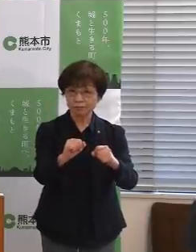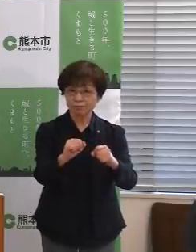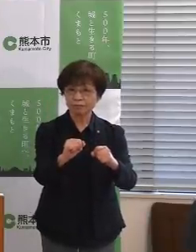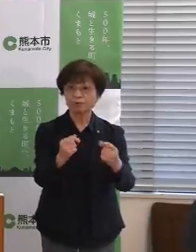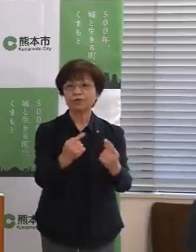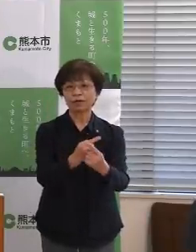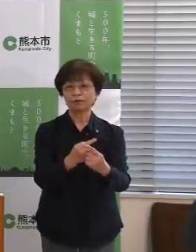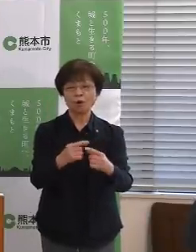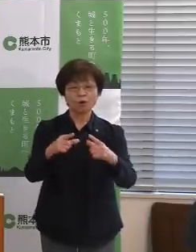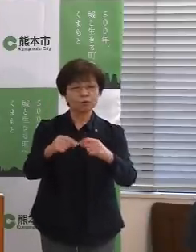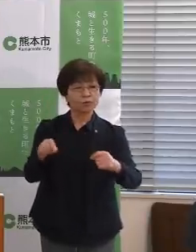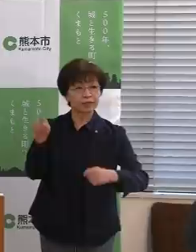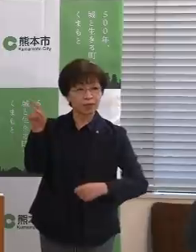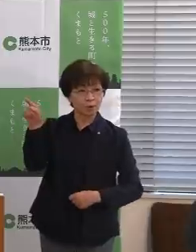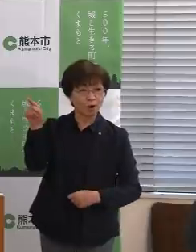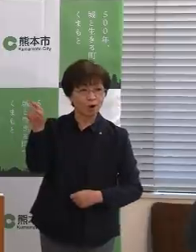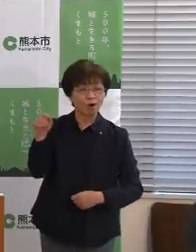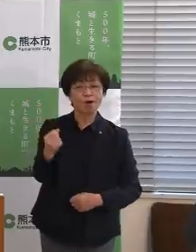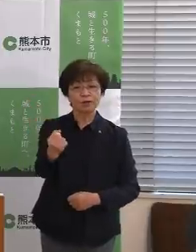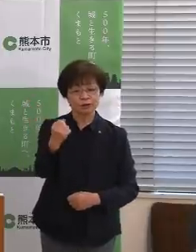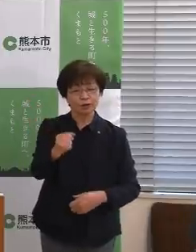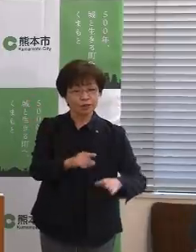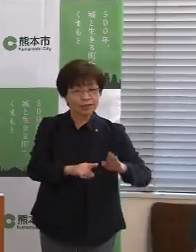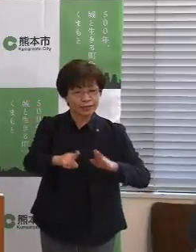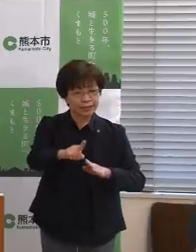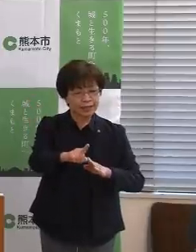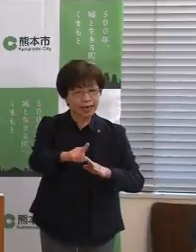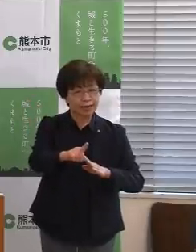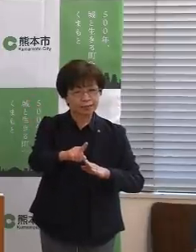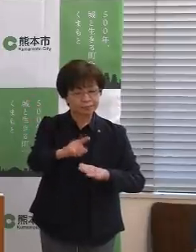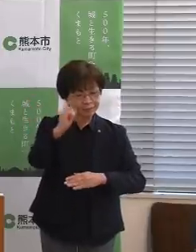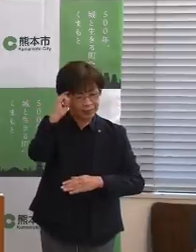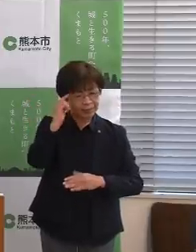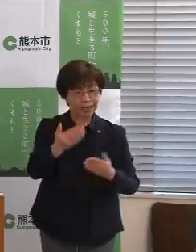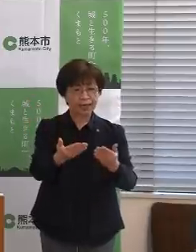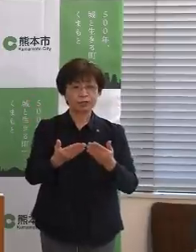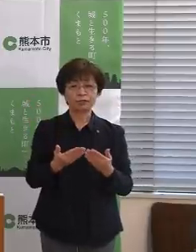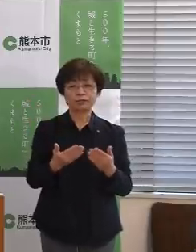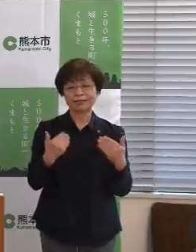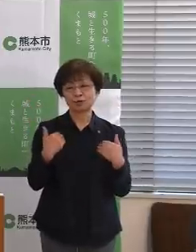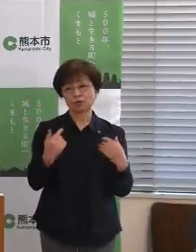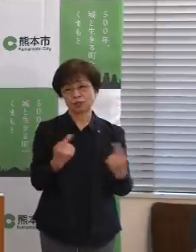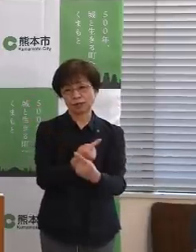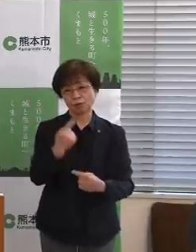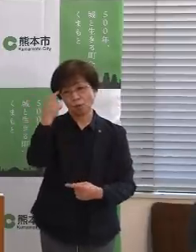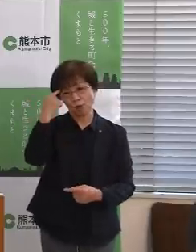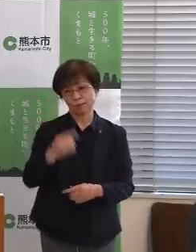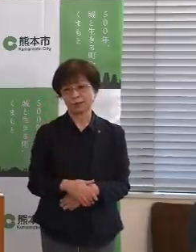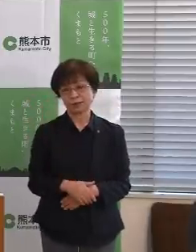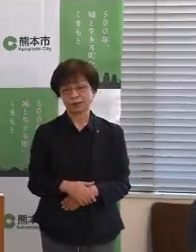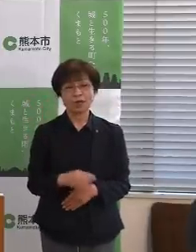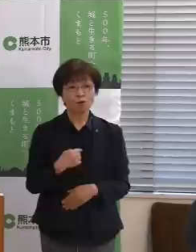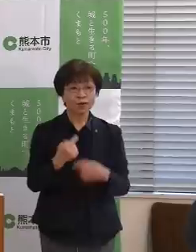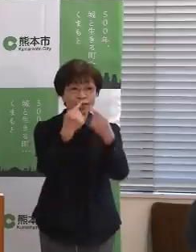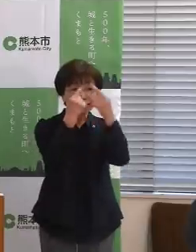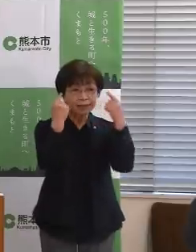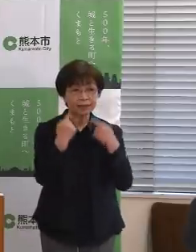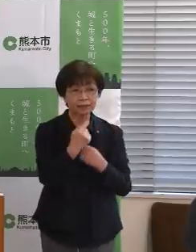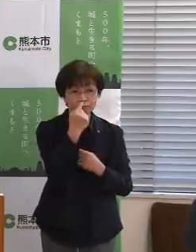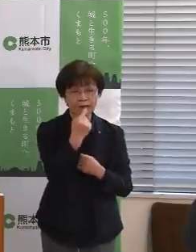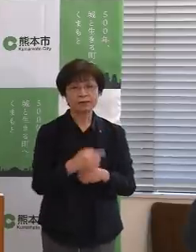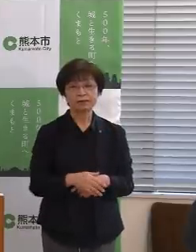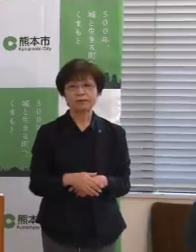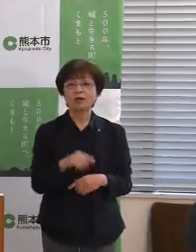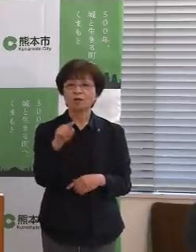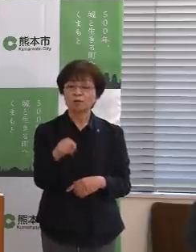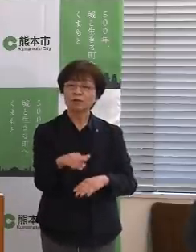と、相当国の方でですね、強いリーダーシップを取っていただかなければならないというふうに思っておりますが、私自身はそうした